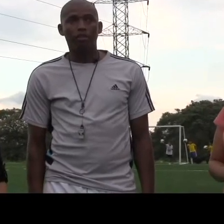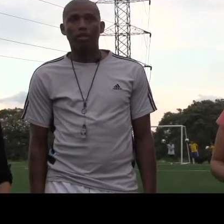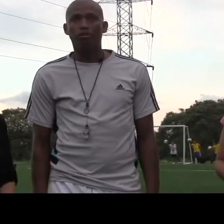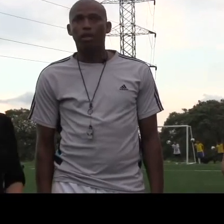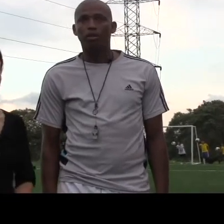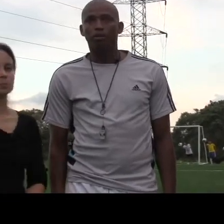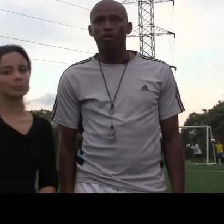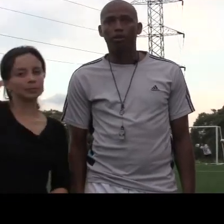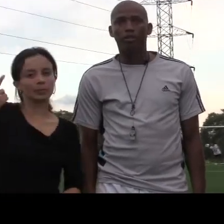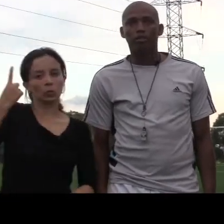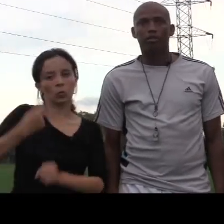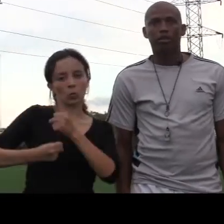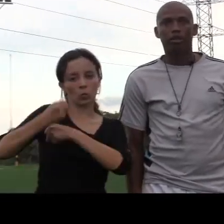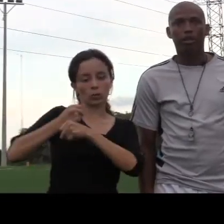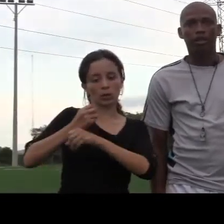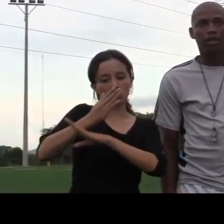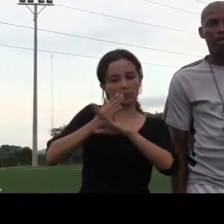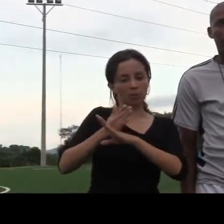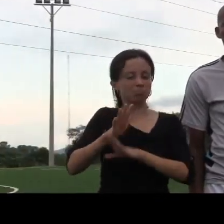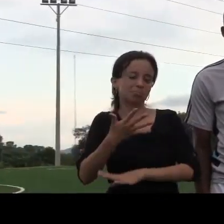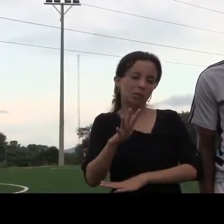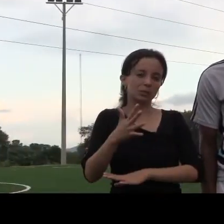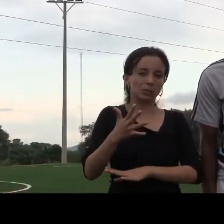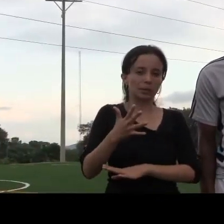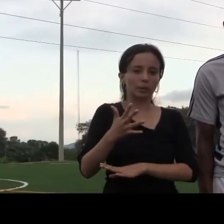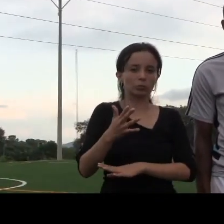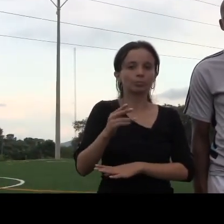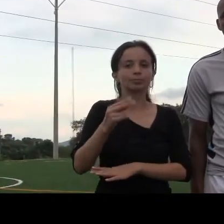año y medio más o menos, Hernán me llamó, Hernán